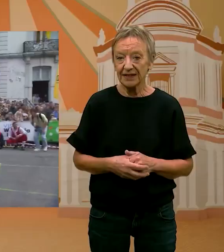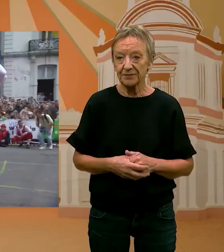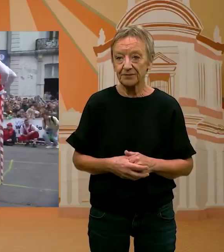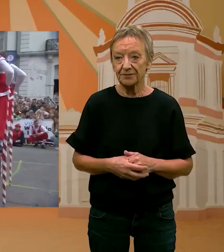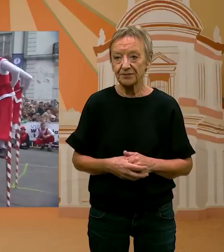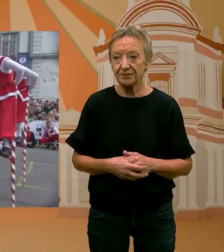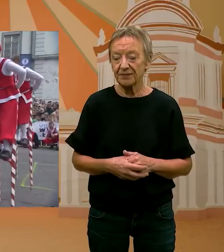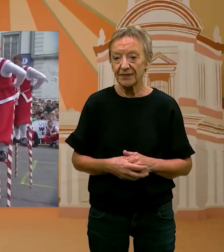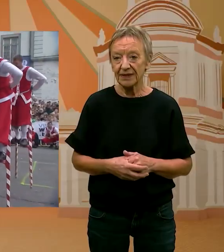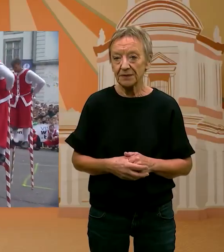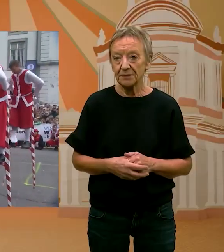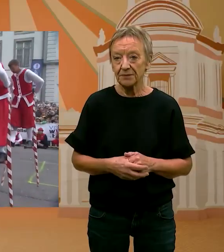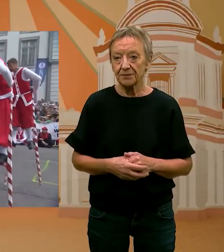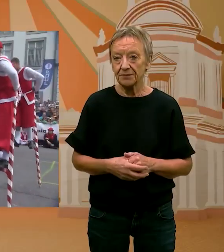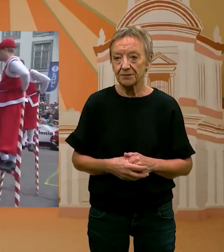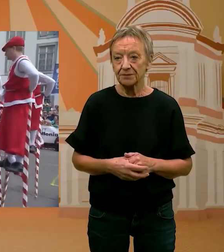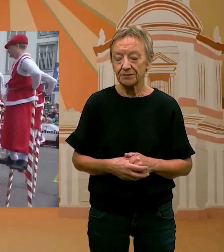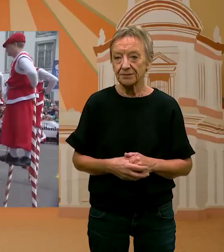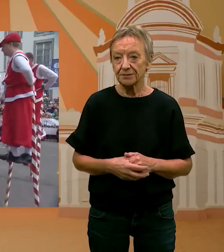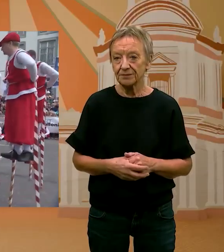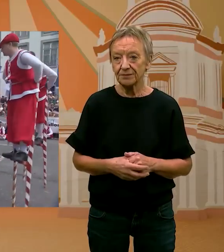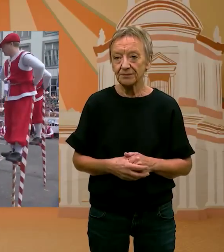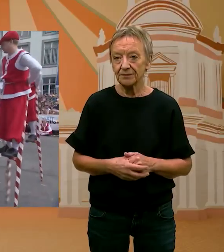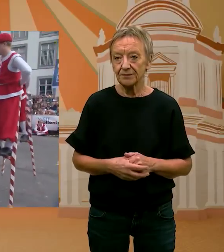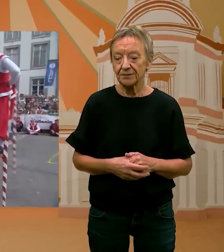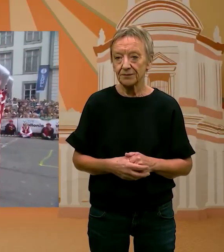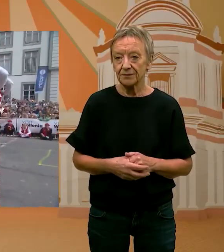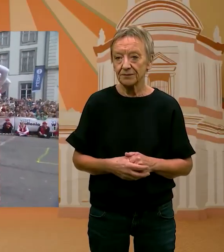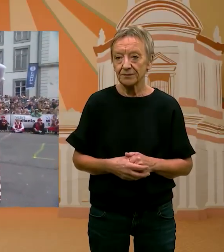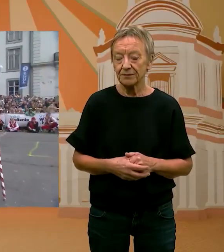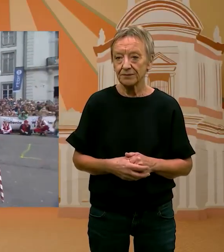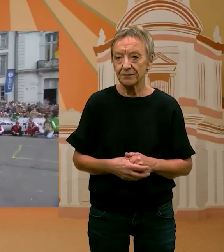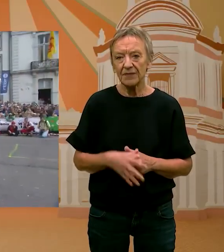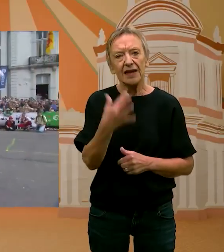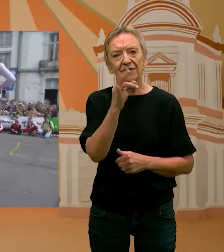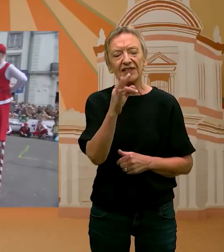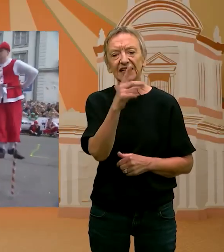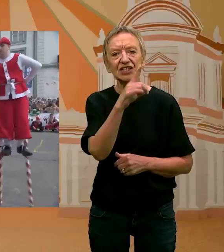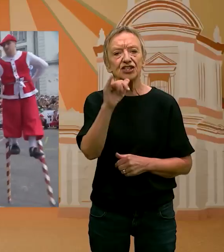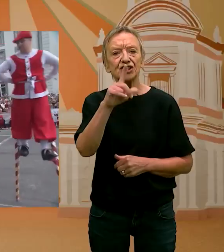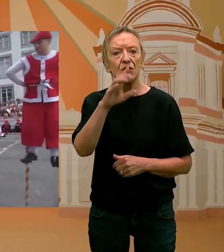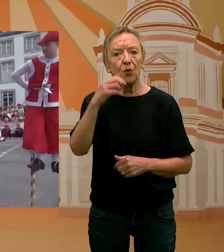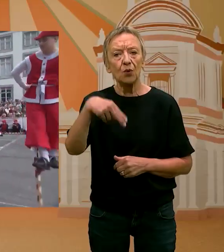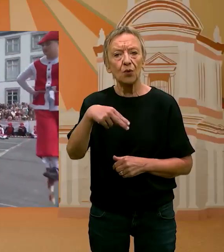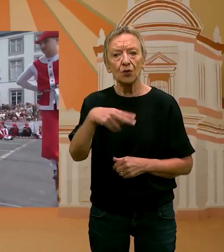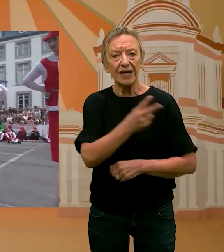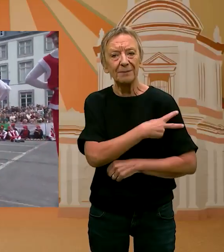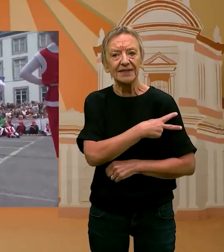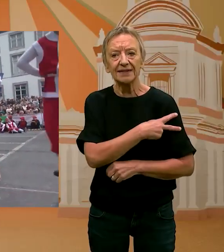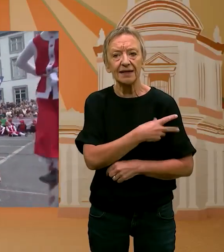bord de l'espace de joute. Il coach un peu. C'est quoi son rôle là pour le moment? Le capitaine, il a un mot à dire maintenant sur ce qui va se passer ou c'est